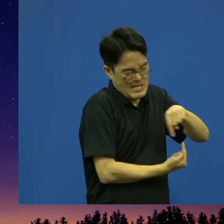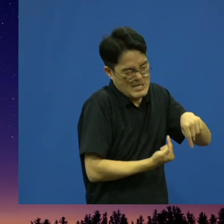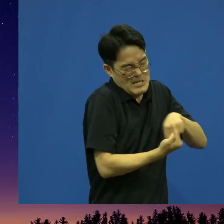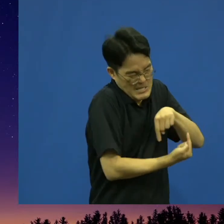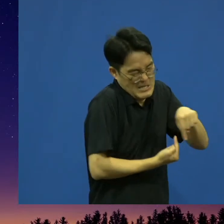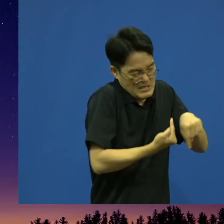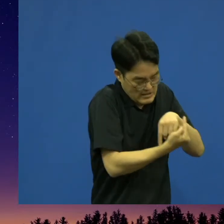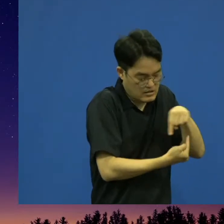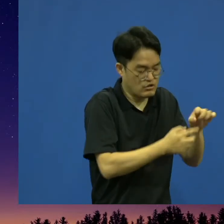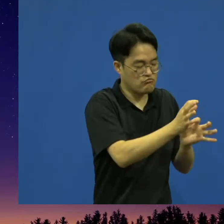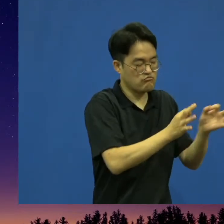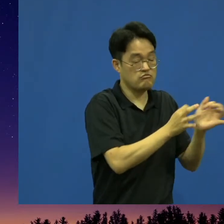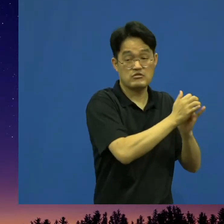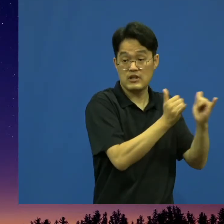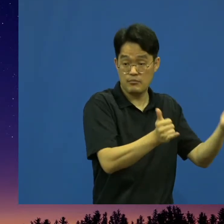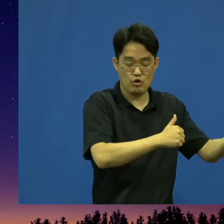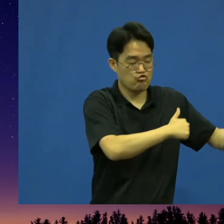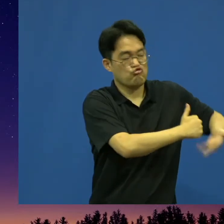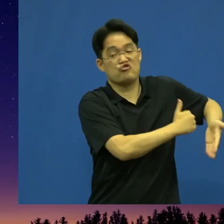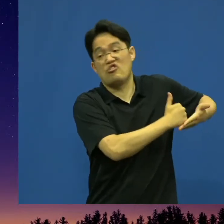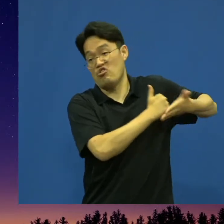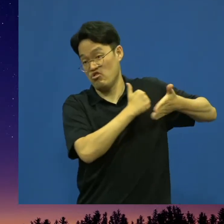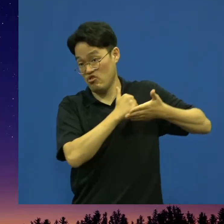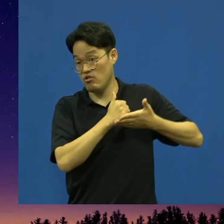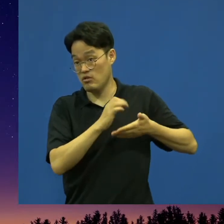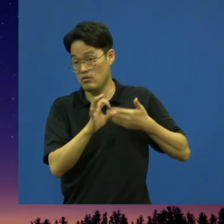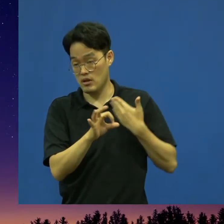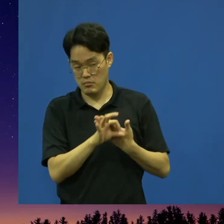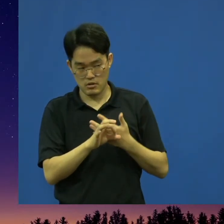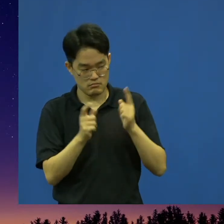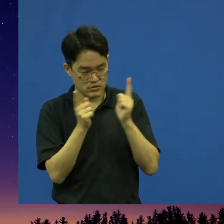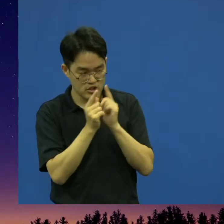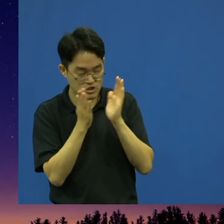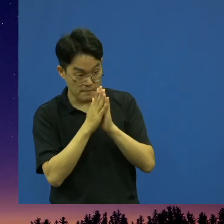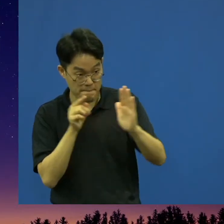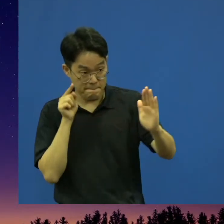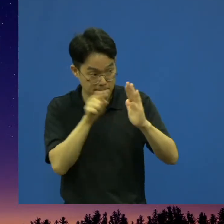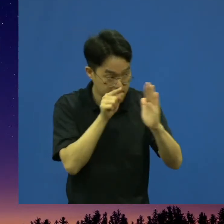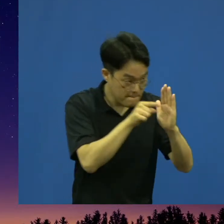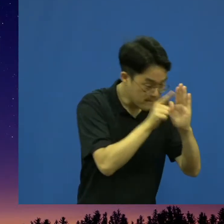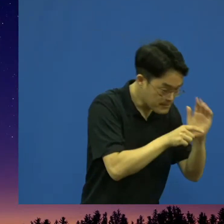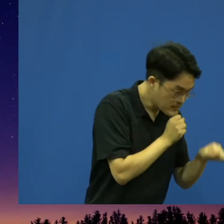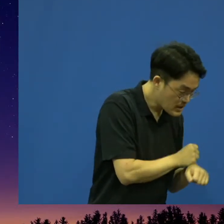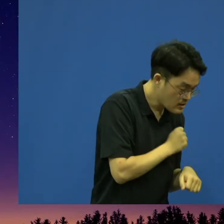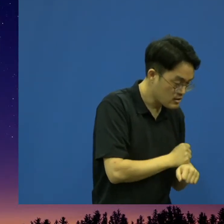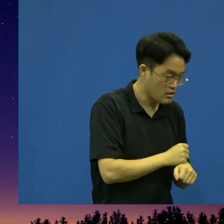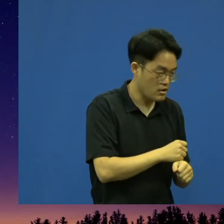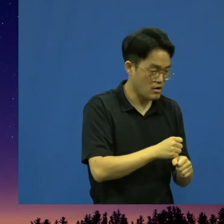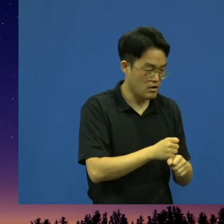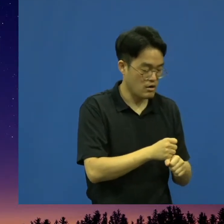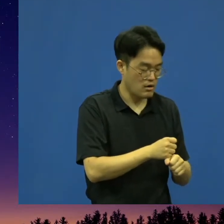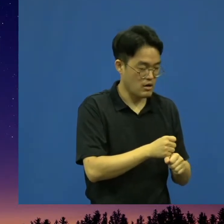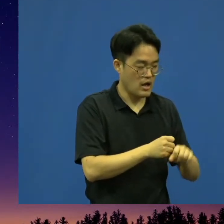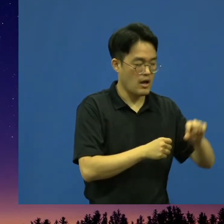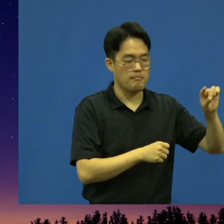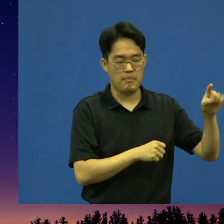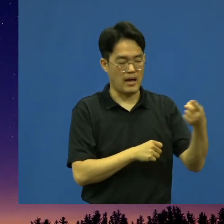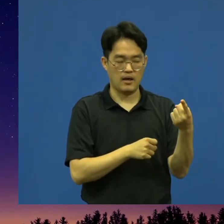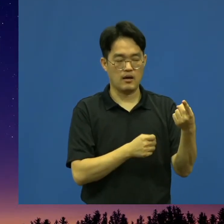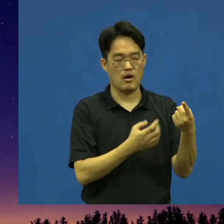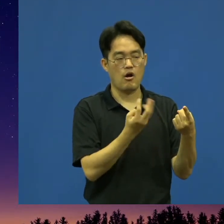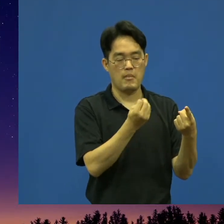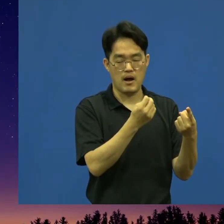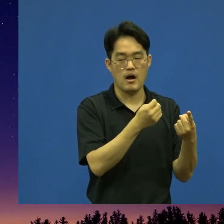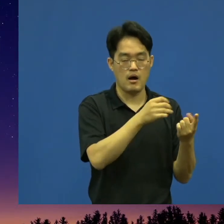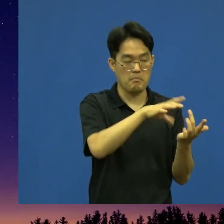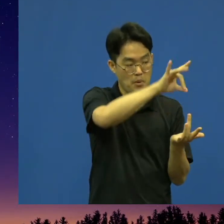추천을 받으면 그 실무자들이 다 찾아가서 실사를 거쳐서 100몇 군데를 선택해서